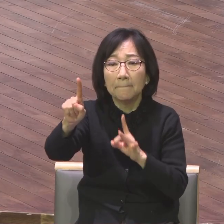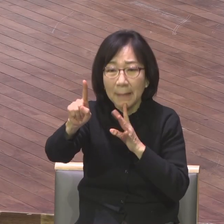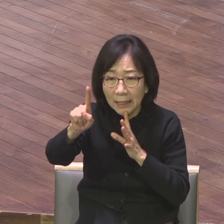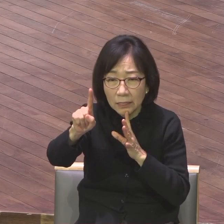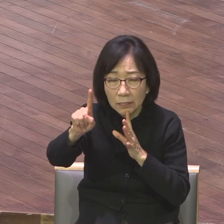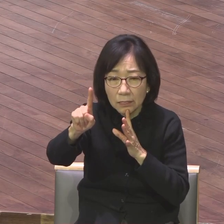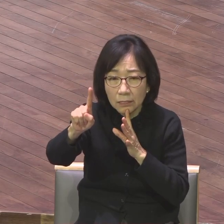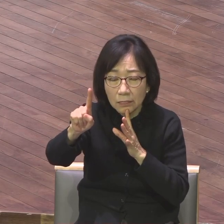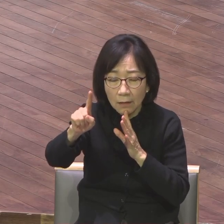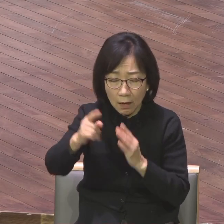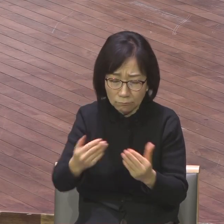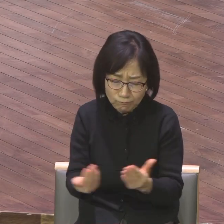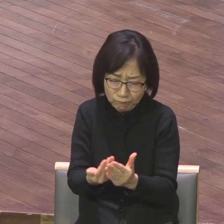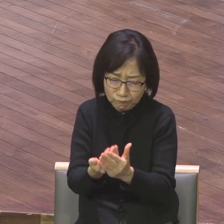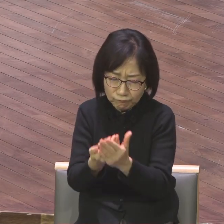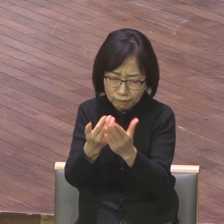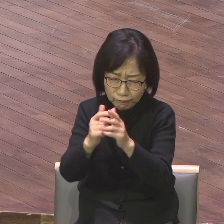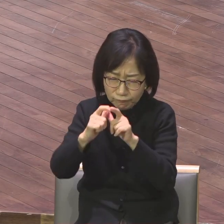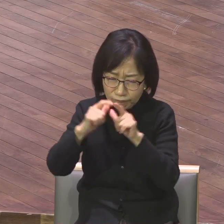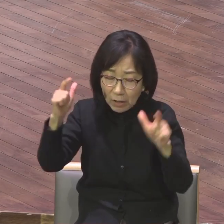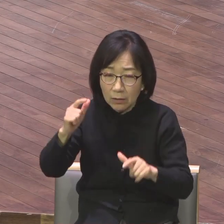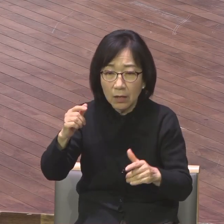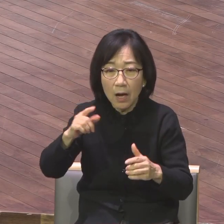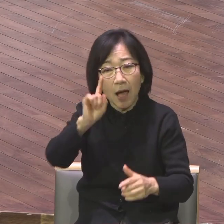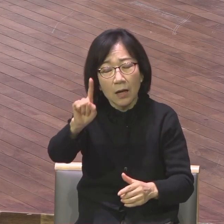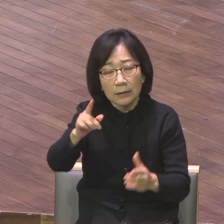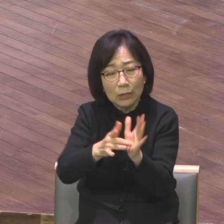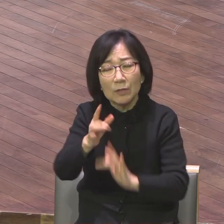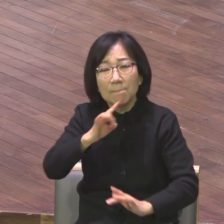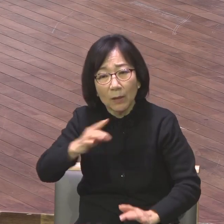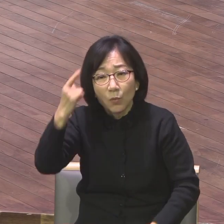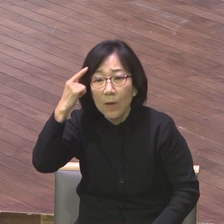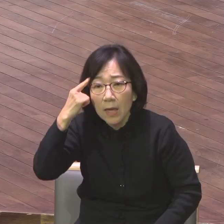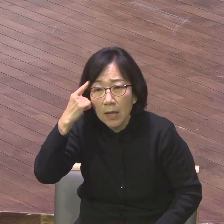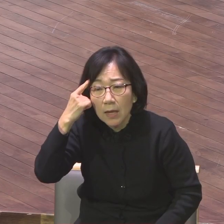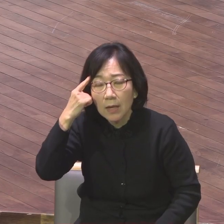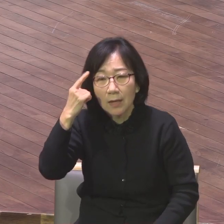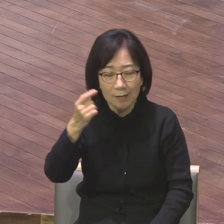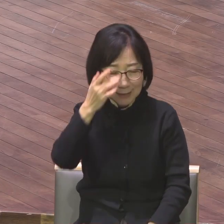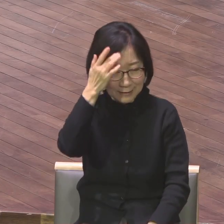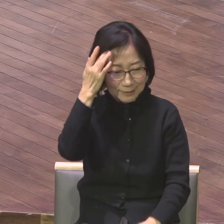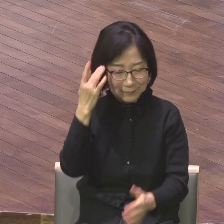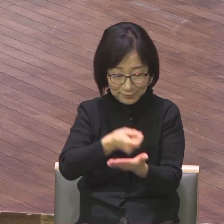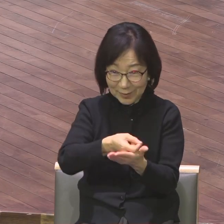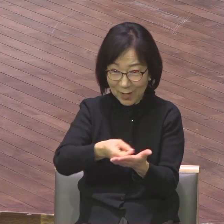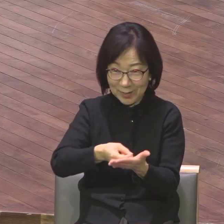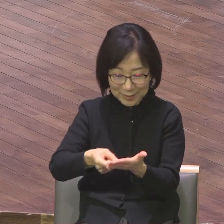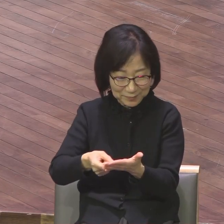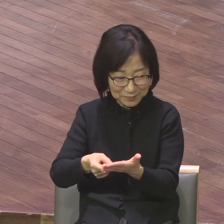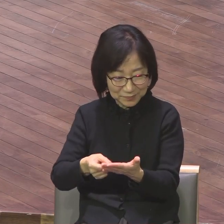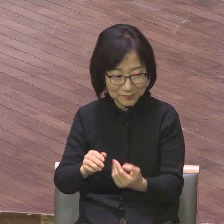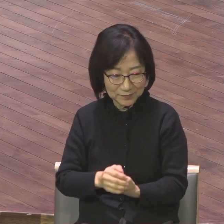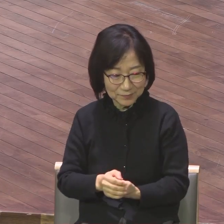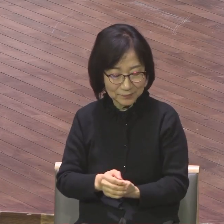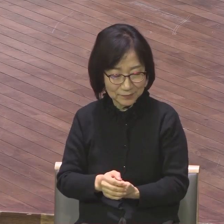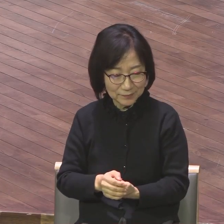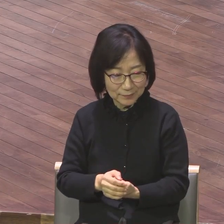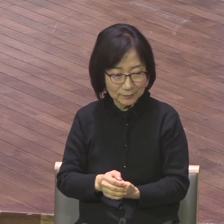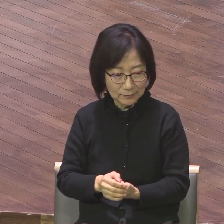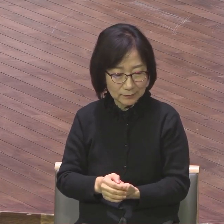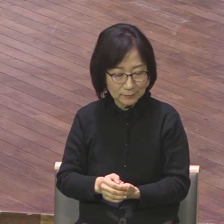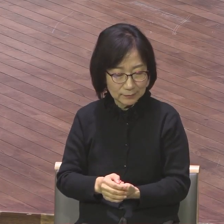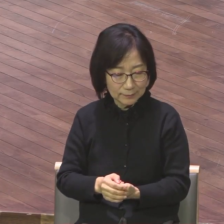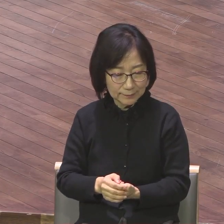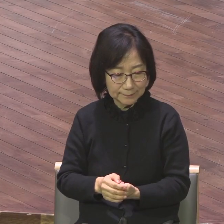대해서 31절 이하에 강조하고 있어요. 여기 보면 예수님이 누구신지에 대해서 아주 설명을